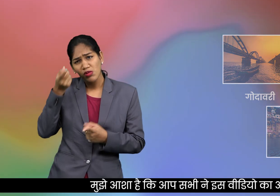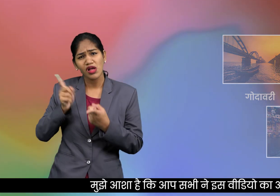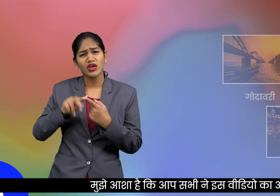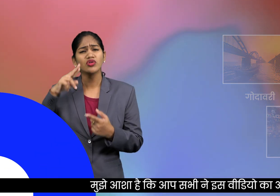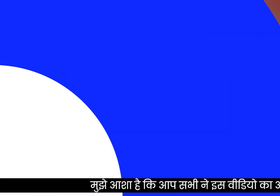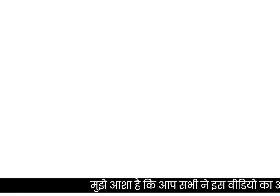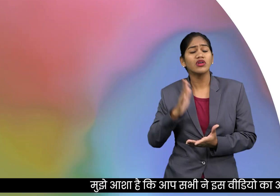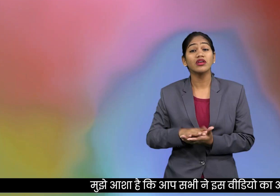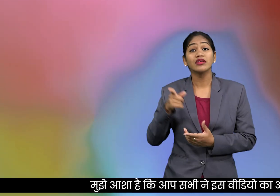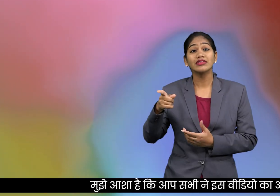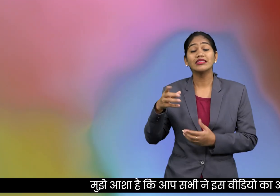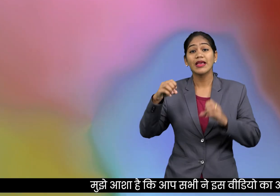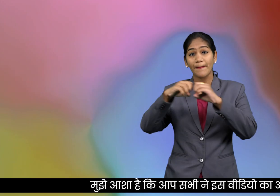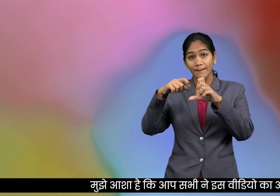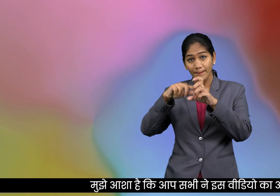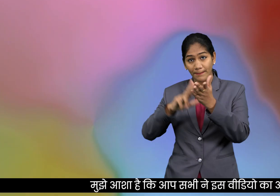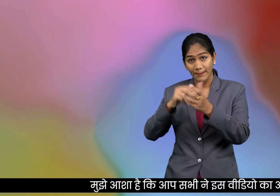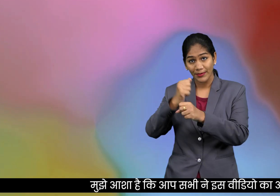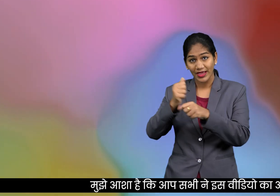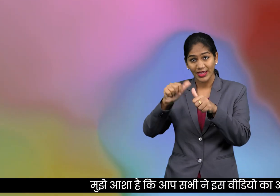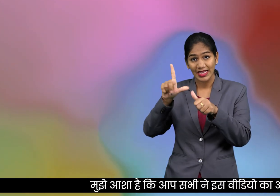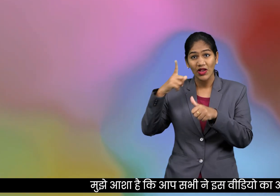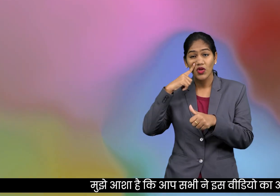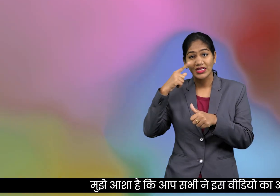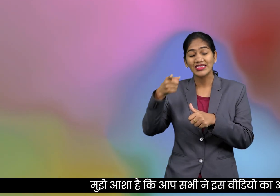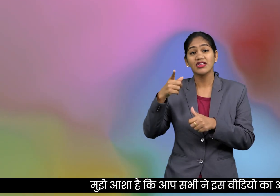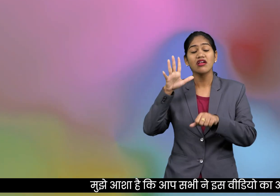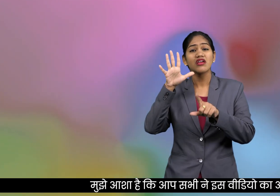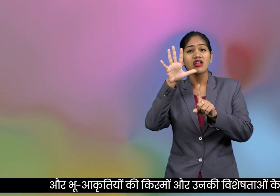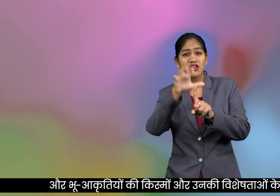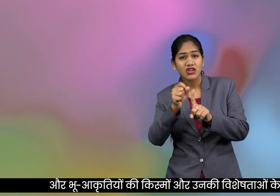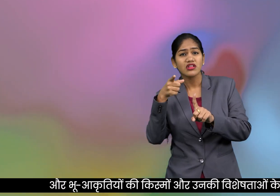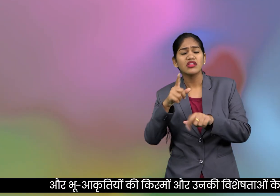मुझे आशा है कि आप सभी ने इस वीडियो का आनंद लिया होगा और भू